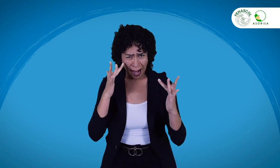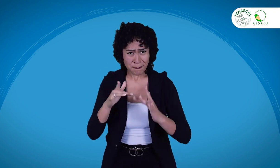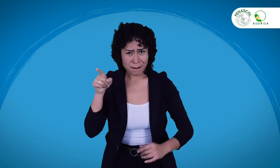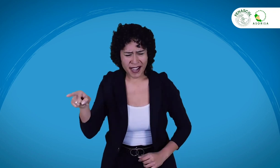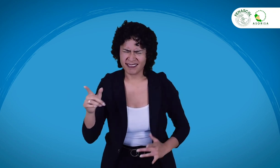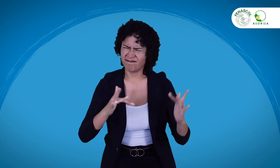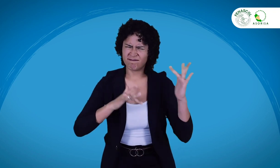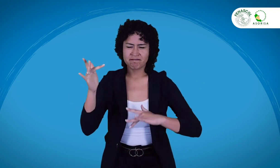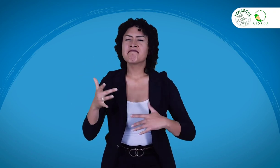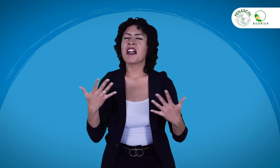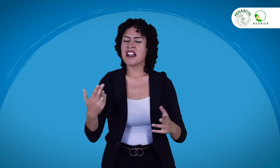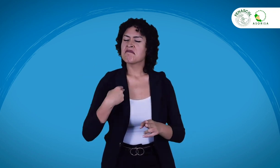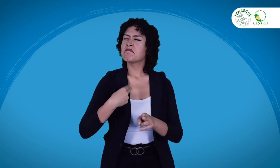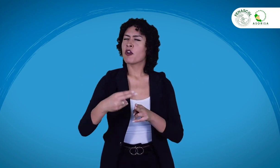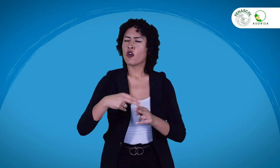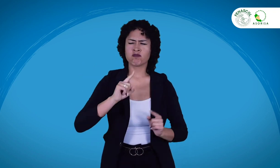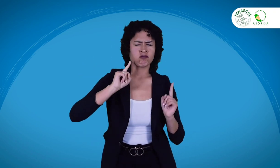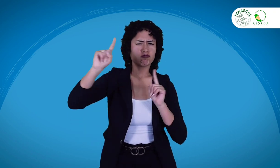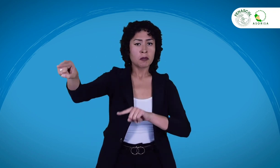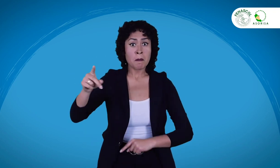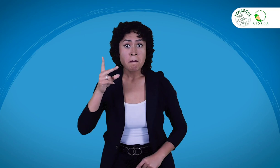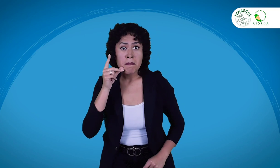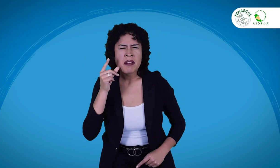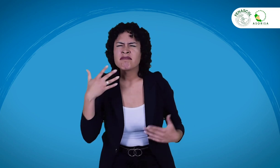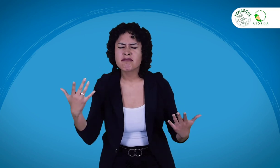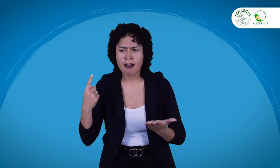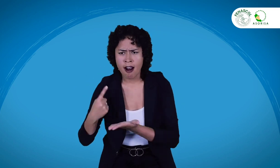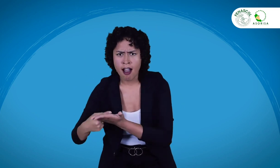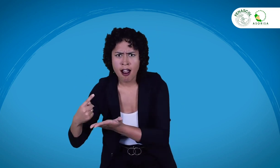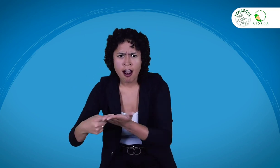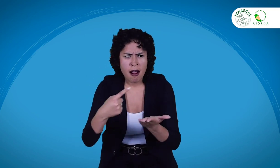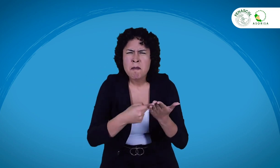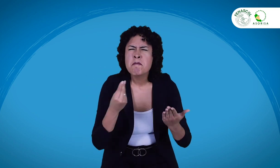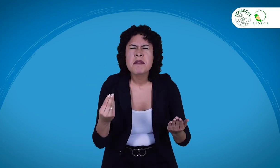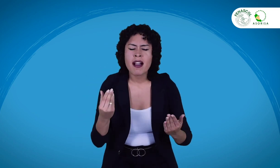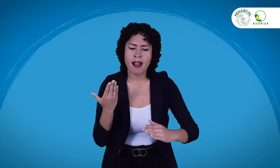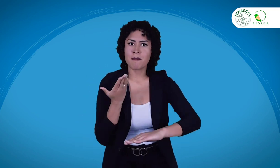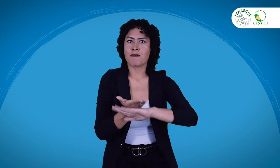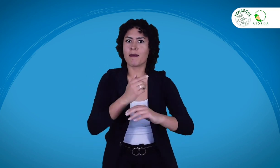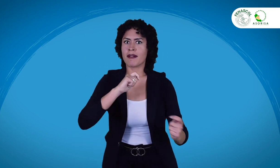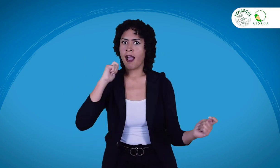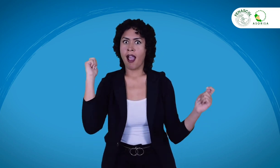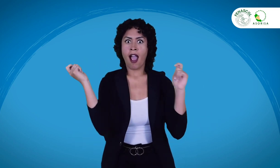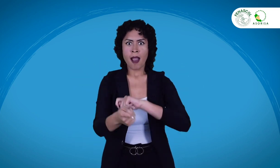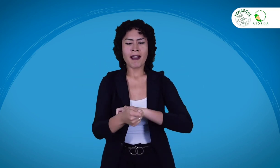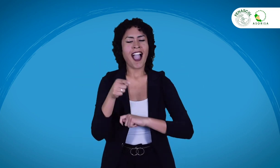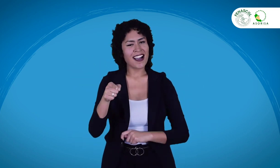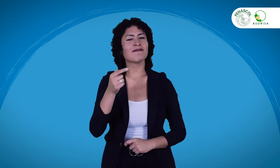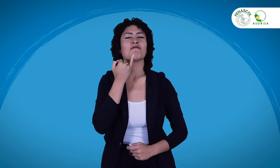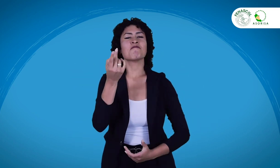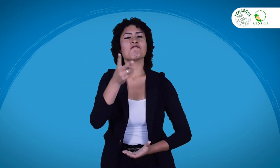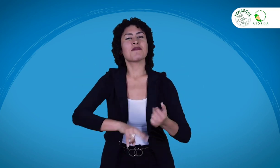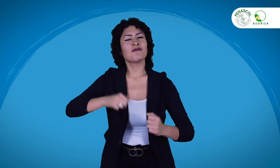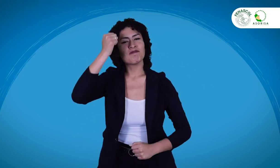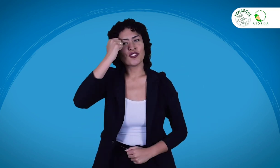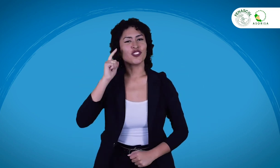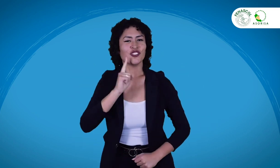este modelo y la verdad se aleja mucho de las prácticas que hace esta docente por eso iré al congreso en pereira para cambiar esta situación quiero